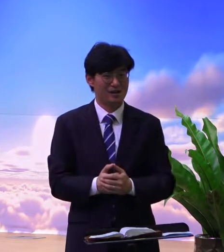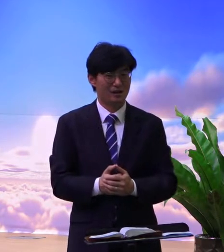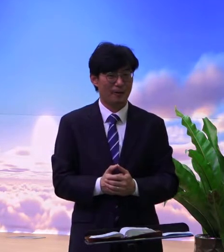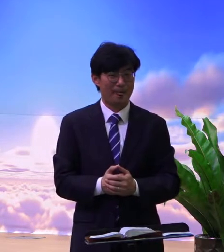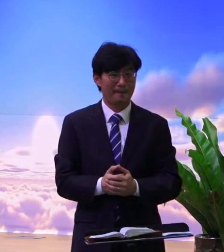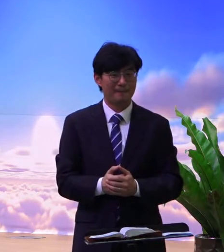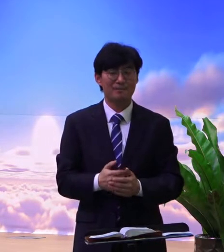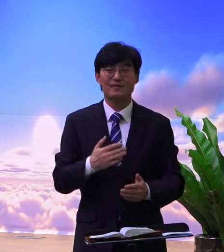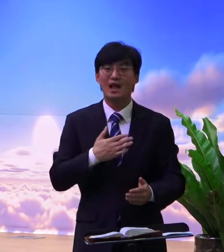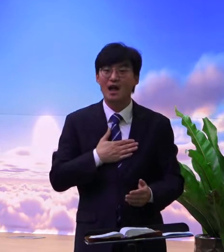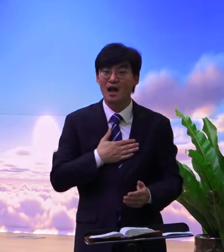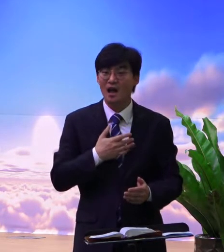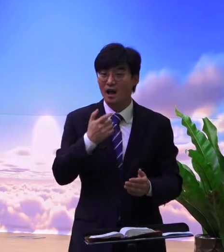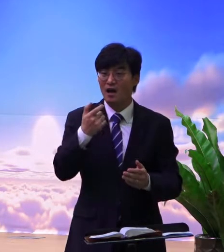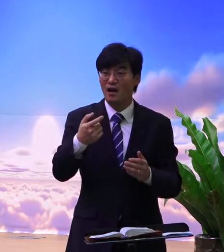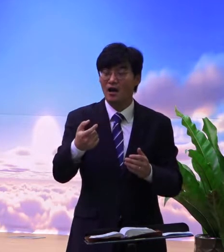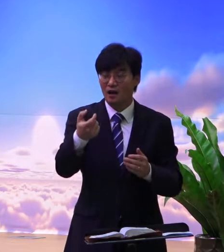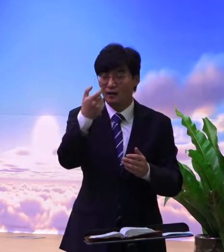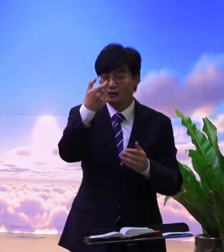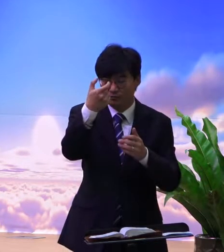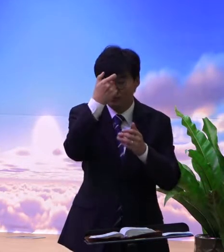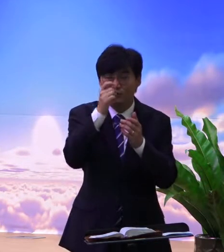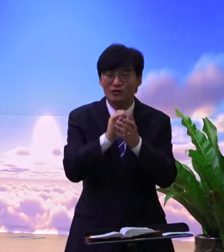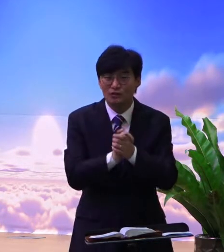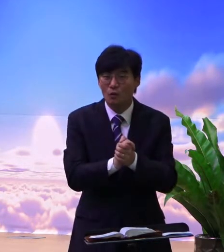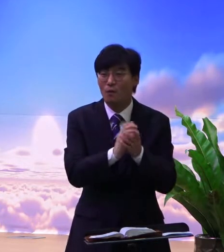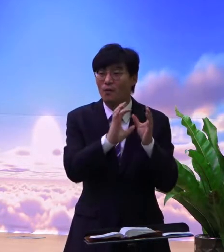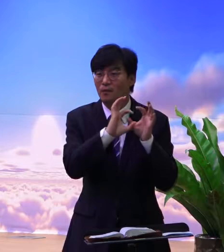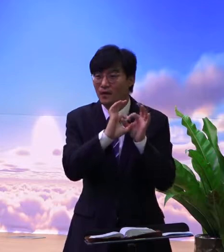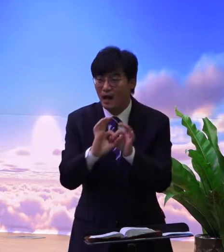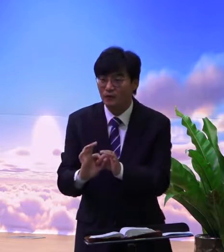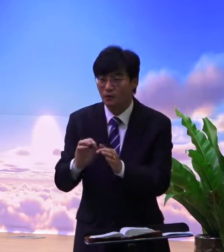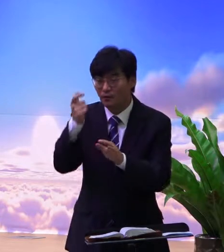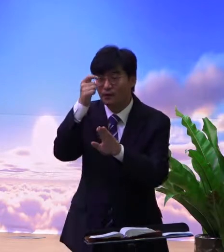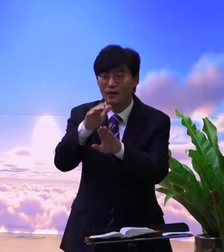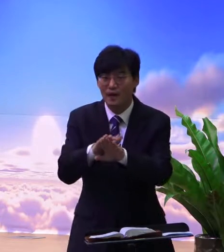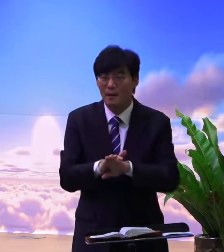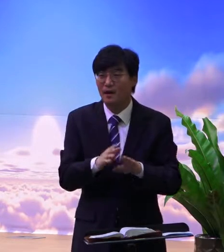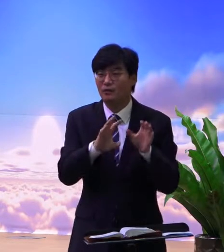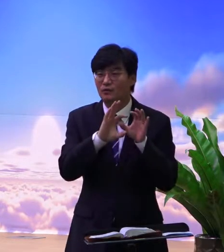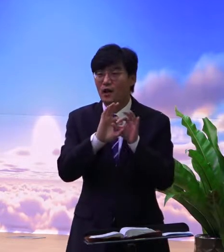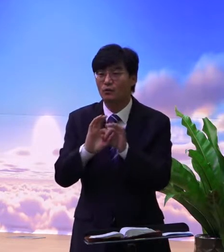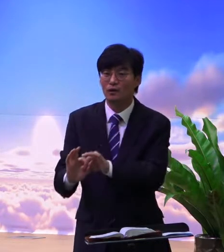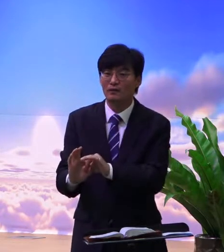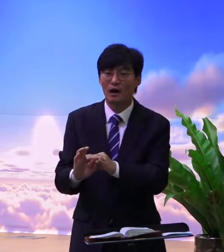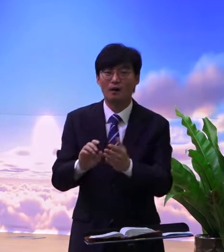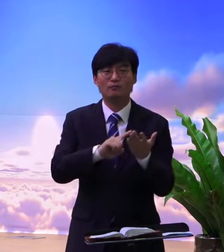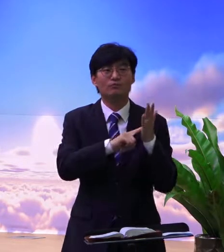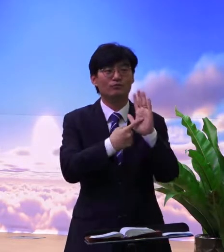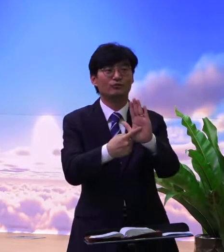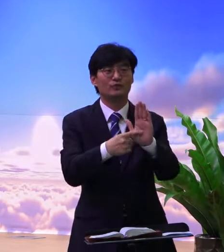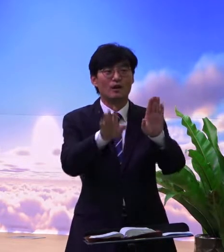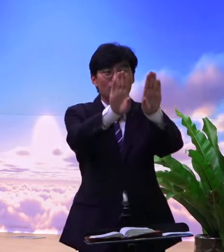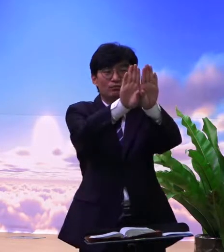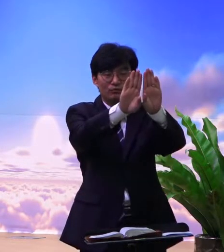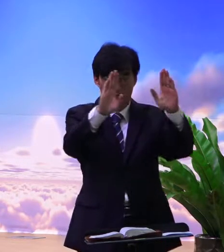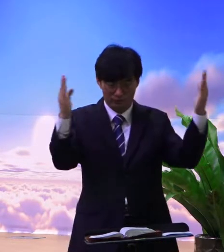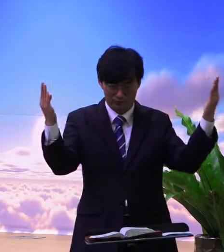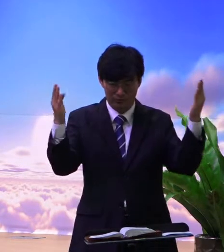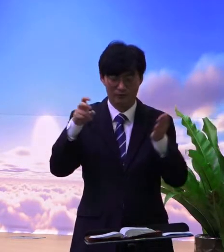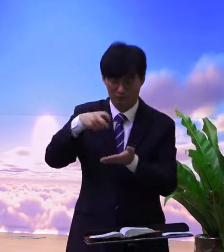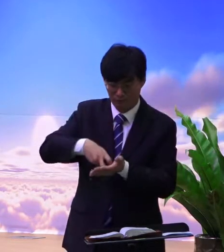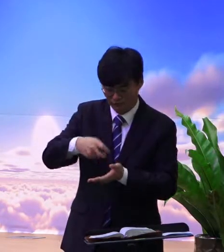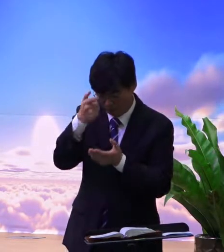윗방에 올라가서 예루살렘으로 향한 창문을 다 열었습니다. 창문을 열고 전에 하던 대로 하나님 앞에 무릎 꿇고